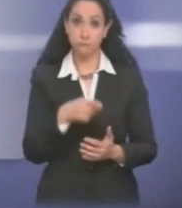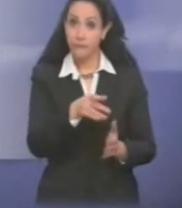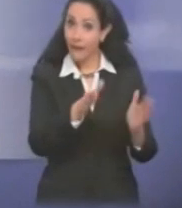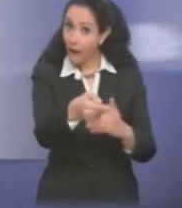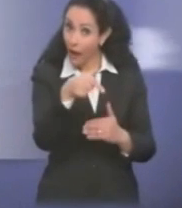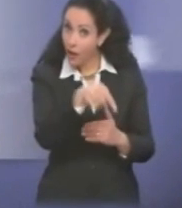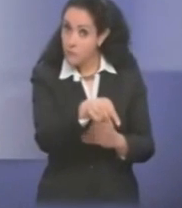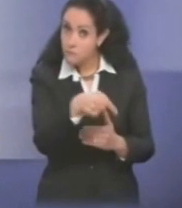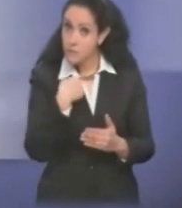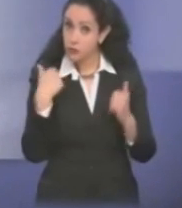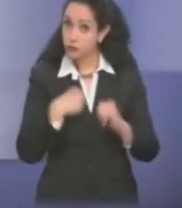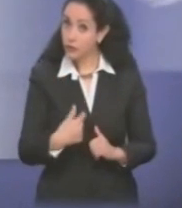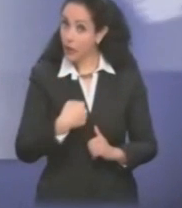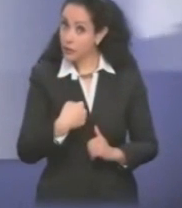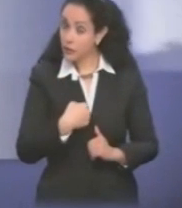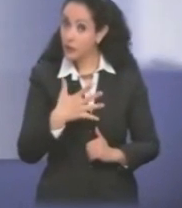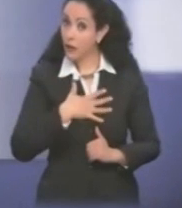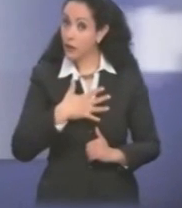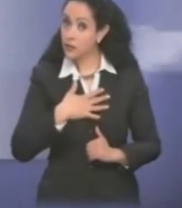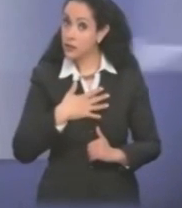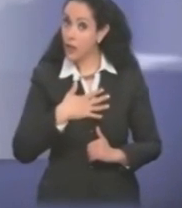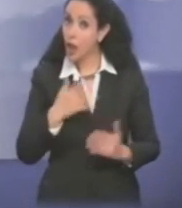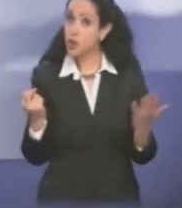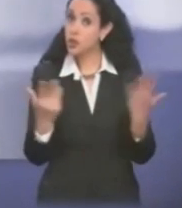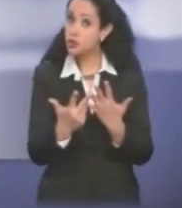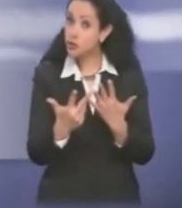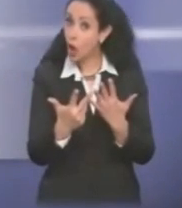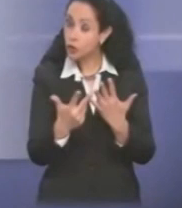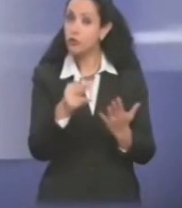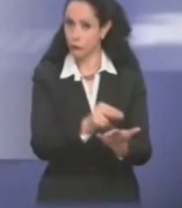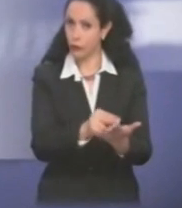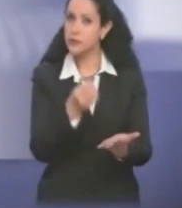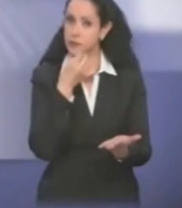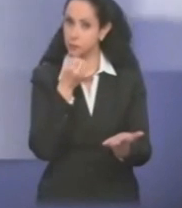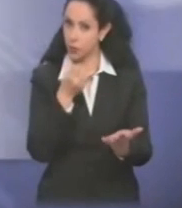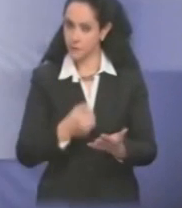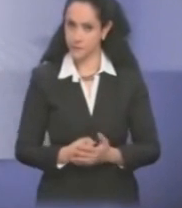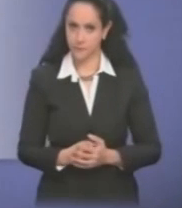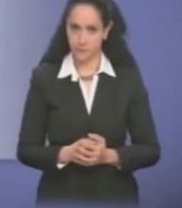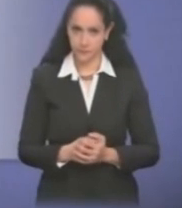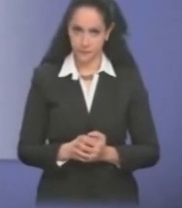Possono votare per la Camera i cittadini che hanno compiuto 18 anni.